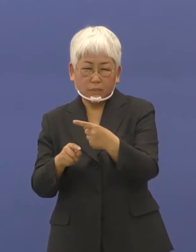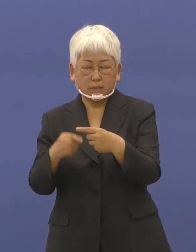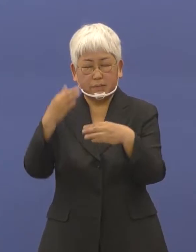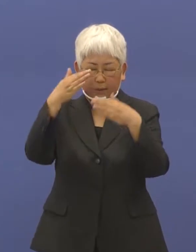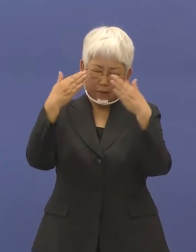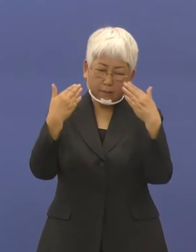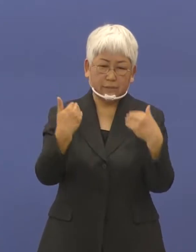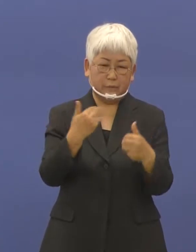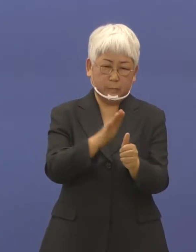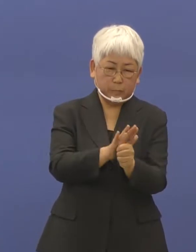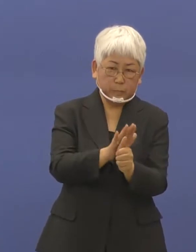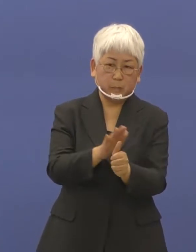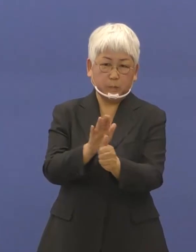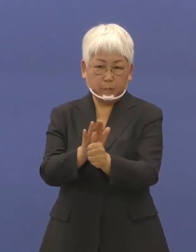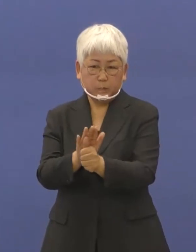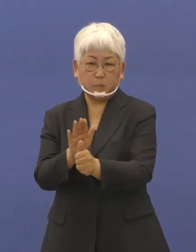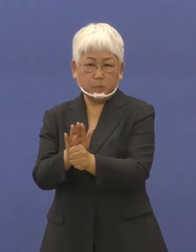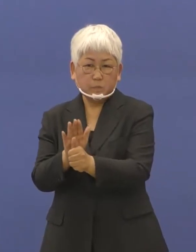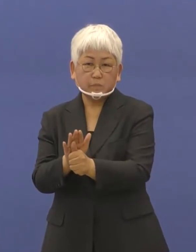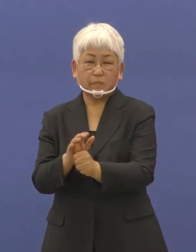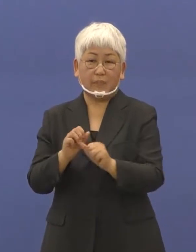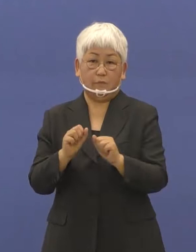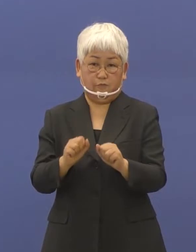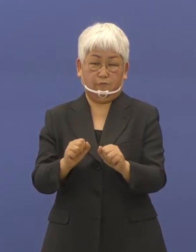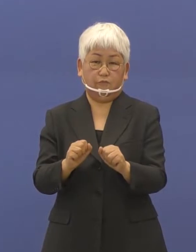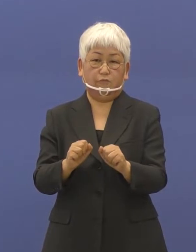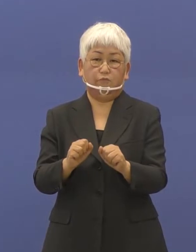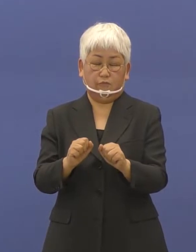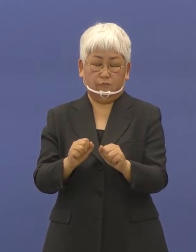く対応をしていくにあたって、